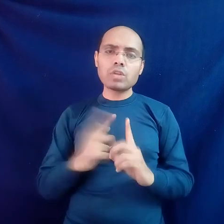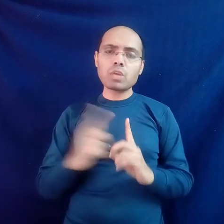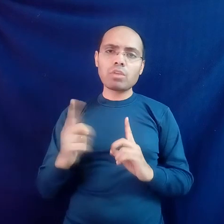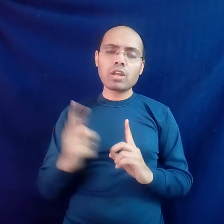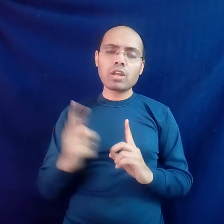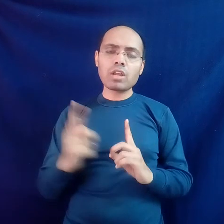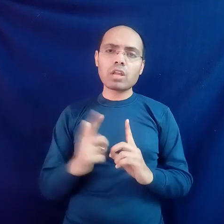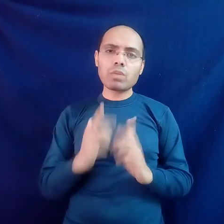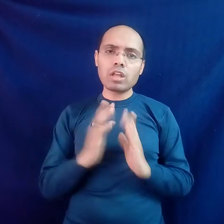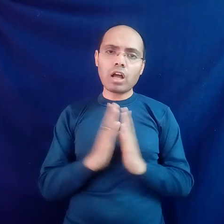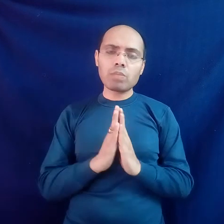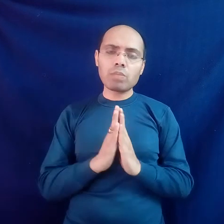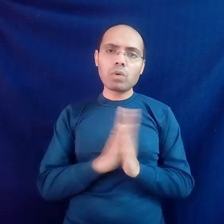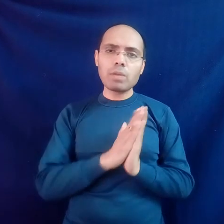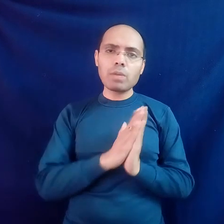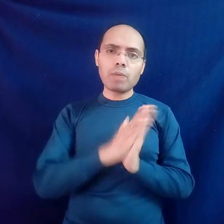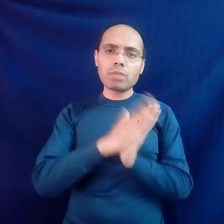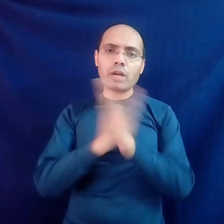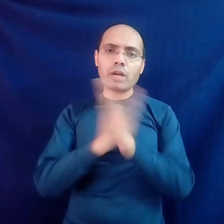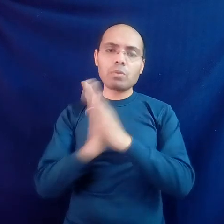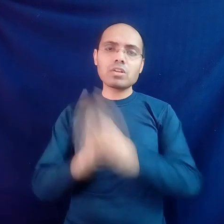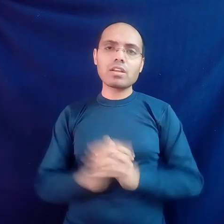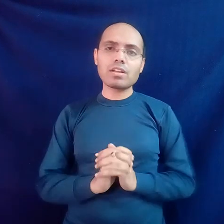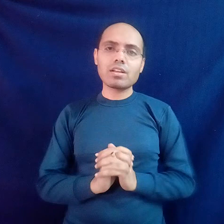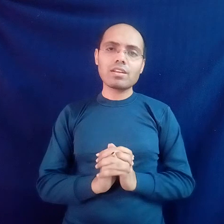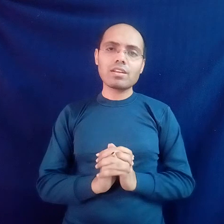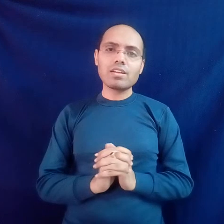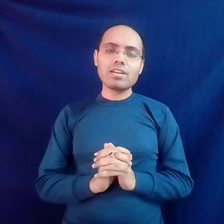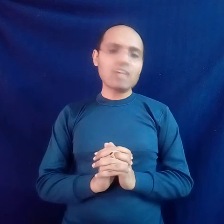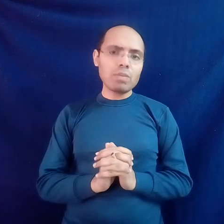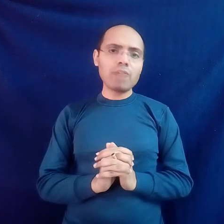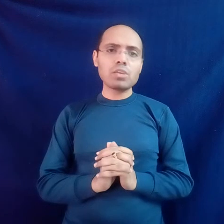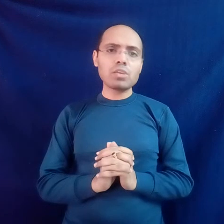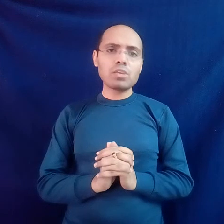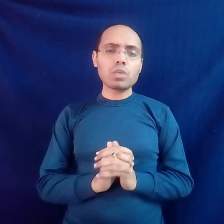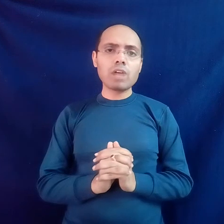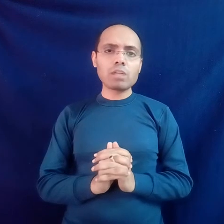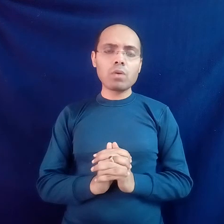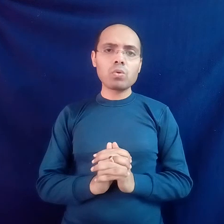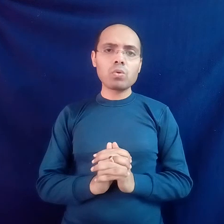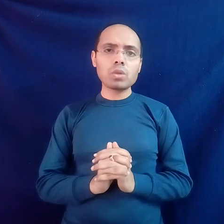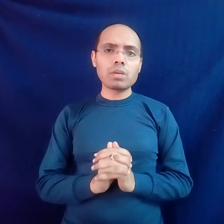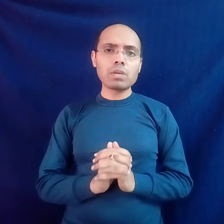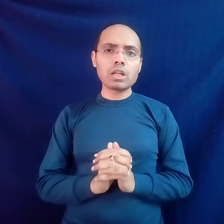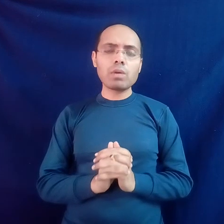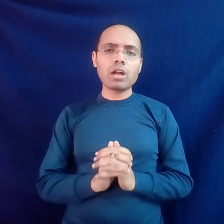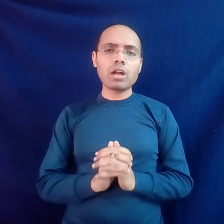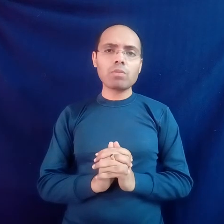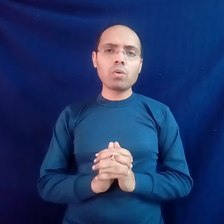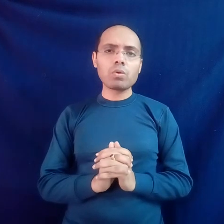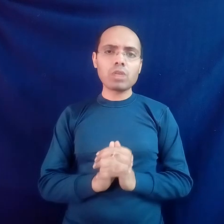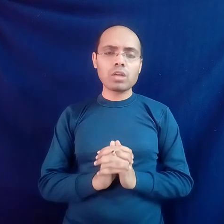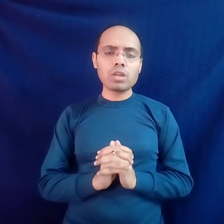हैं एक दूसरे के साथ, वैसे इन आत्माओं के भी आपस में नेटवर्क बन जाते हैं। कई बार ये दूसरी आत्माओं को, दूसरी भटकती हुई आत्माओं के साथ